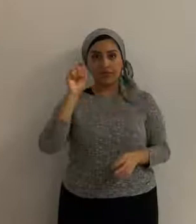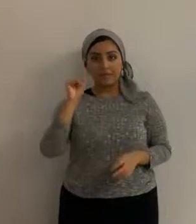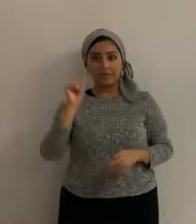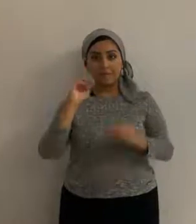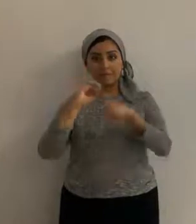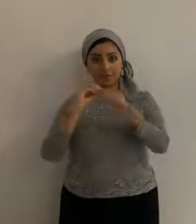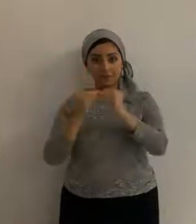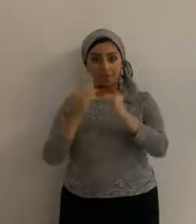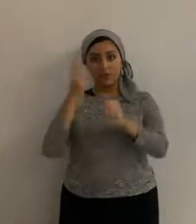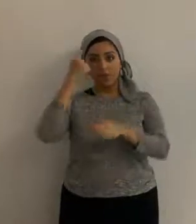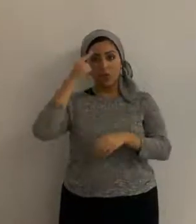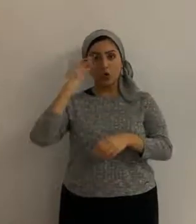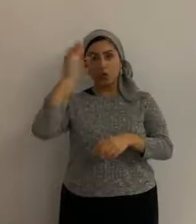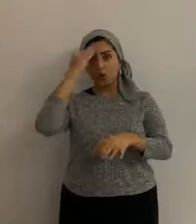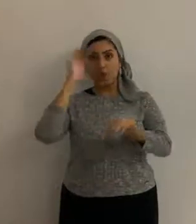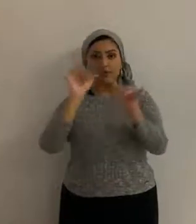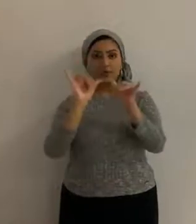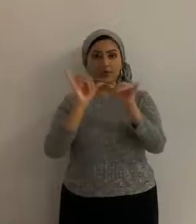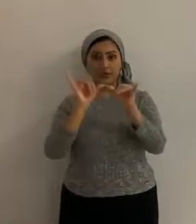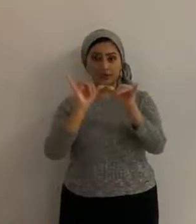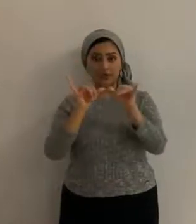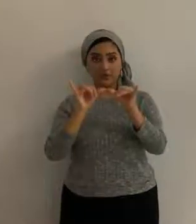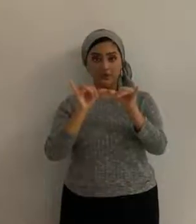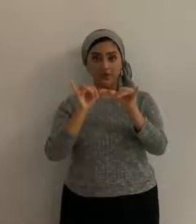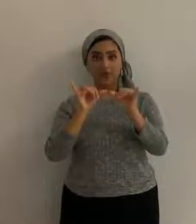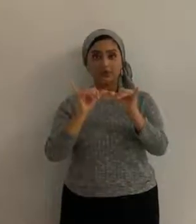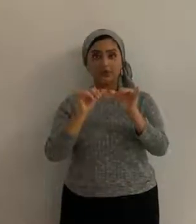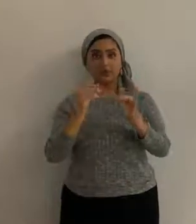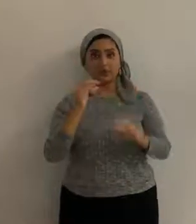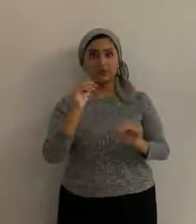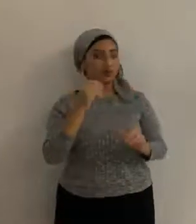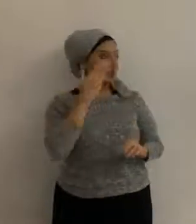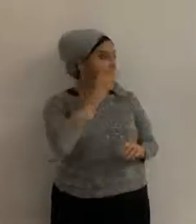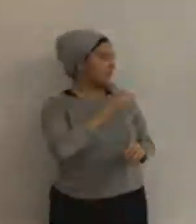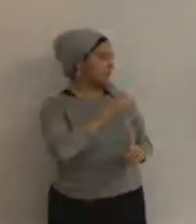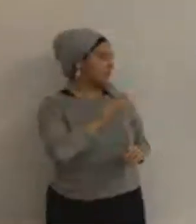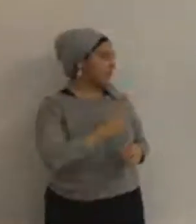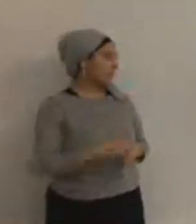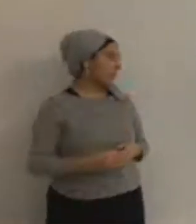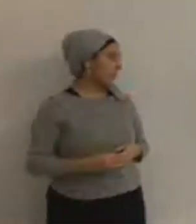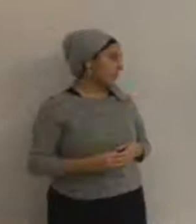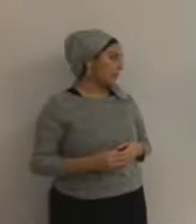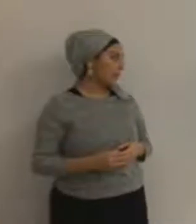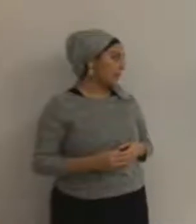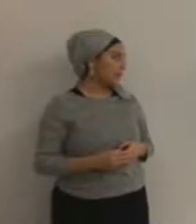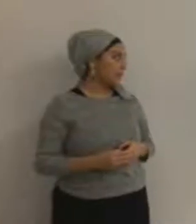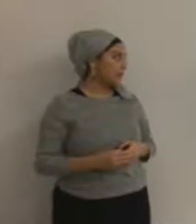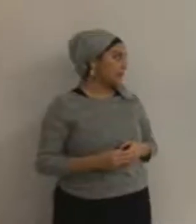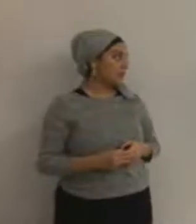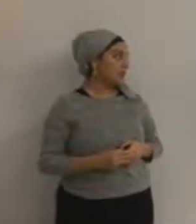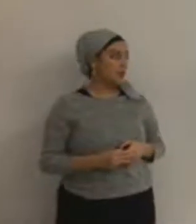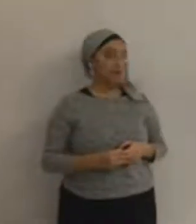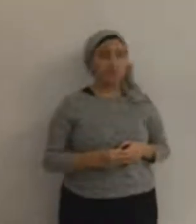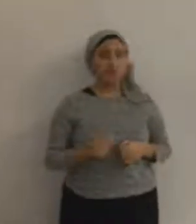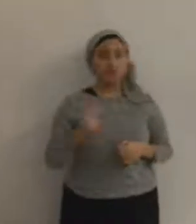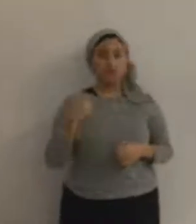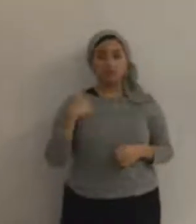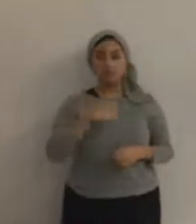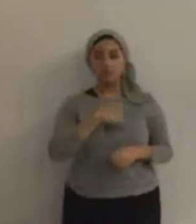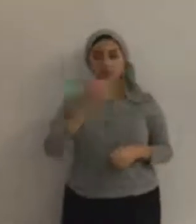medidas, precisamente era en este sentido, de poniente a oriente. Sabemos